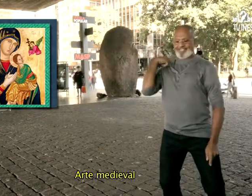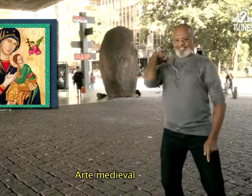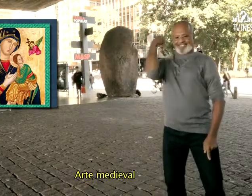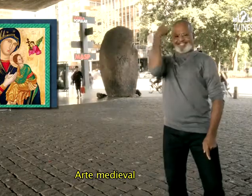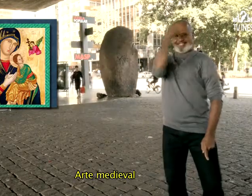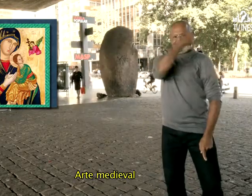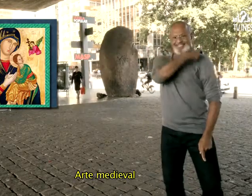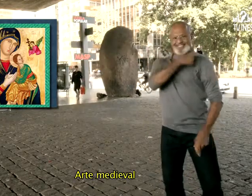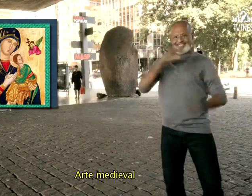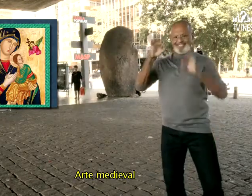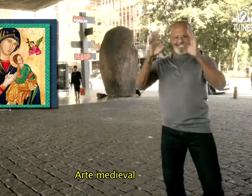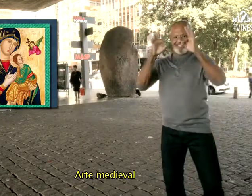Arte medieval.